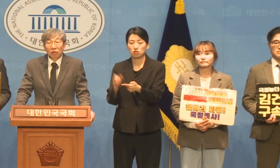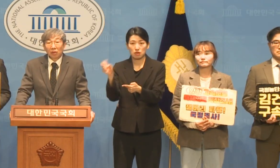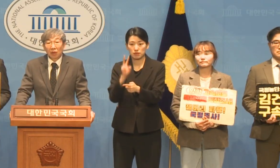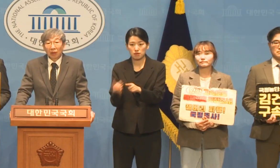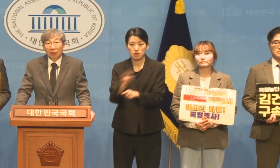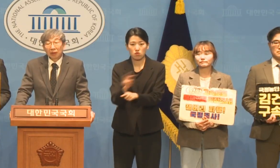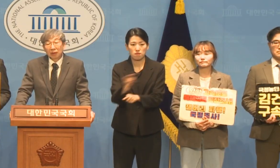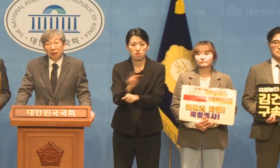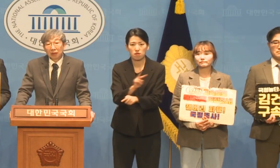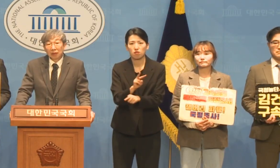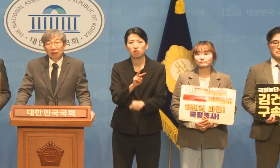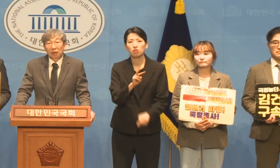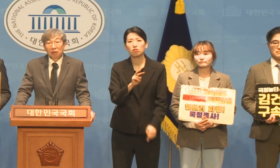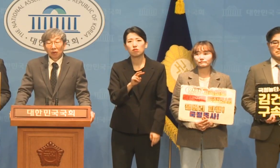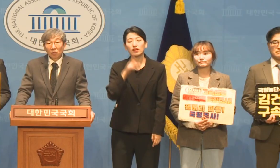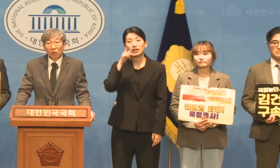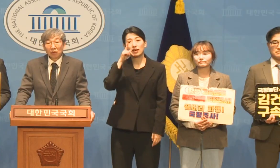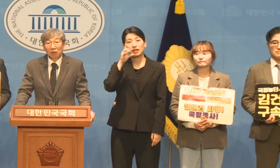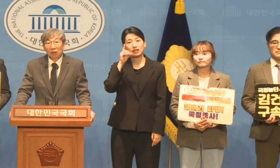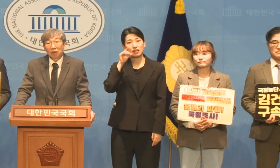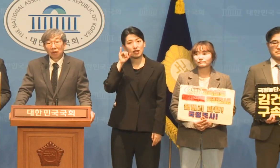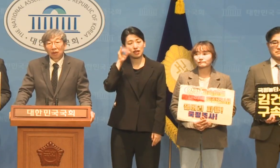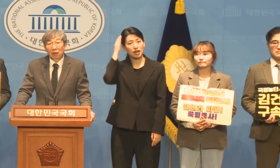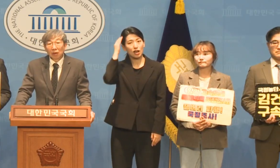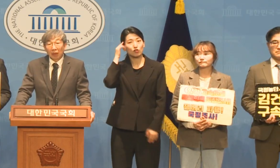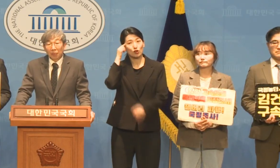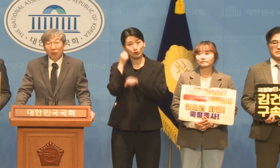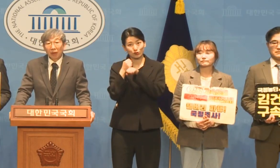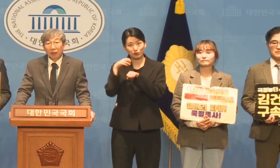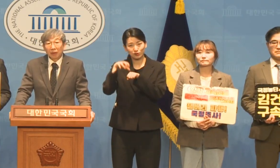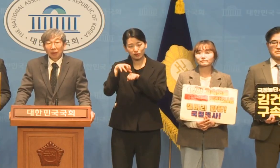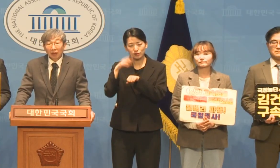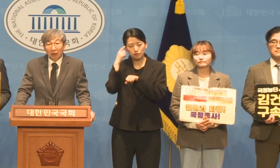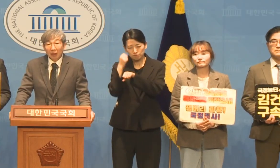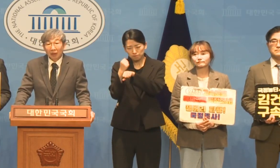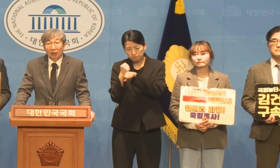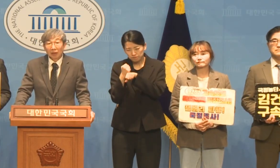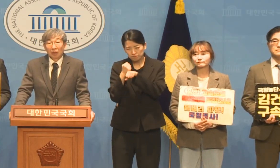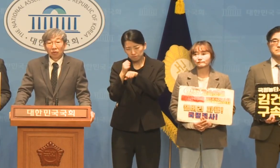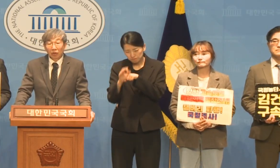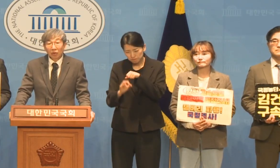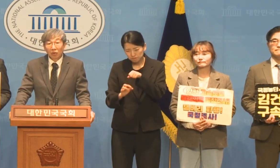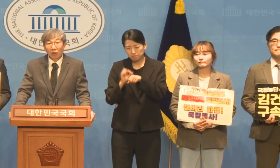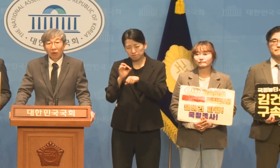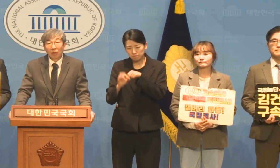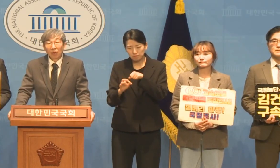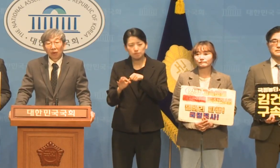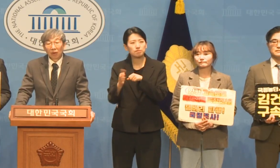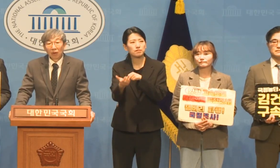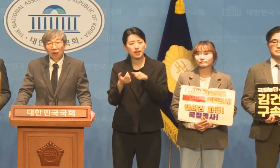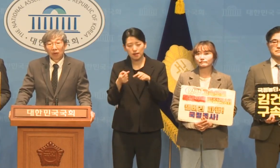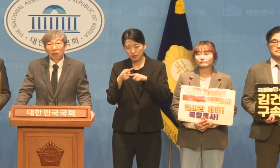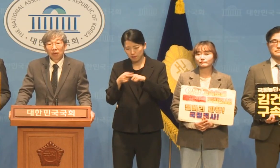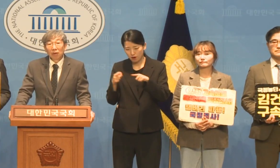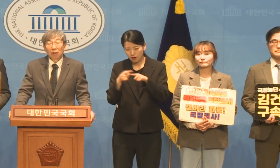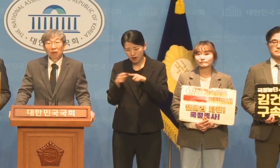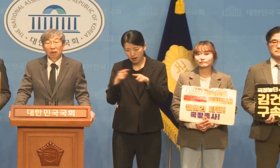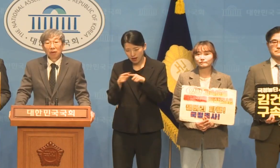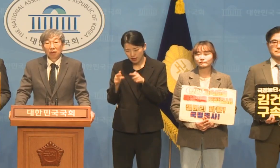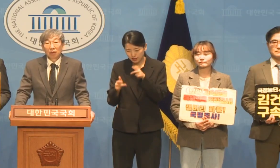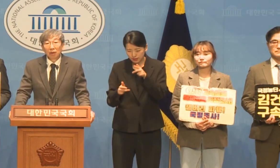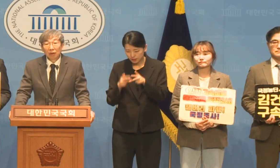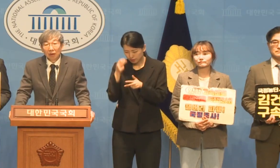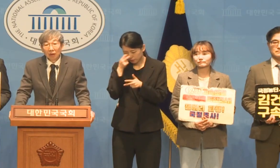KDI에서 수년간 연구해서 발표한 예타안을 뒤엎고